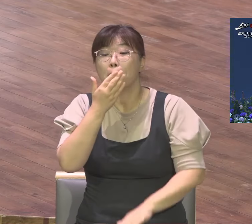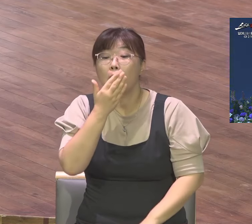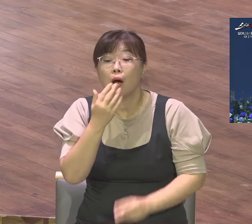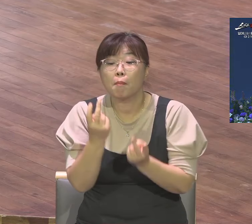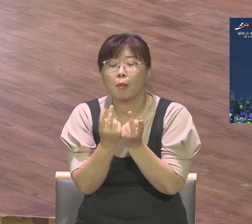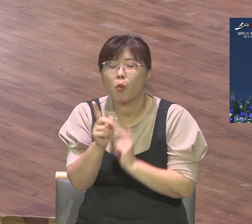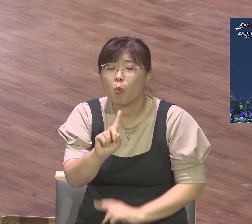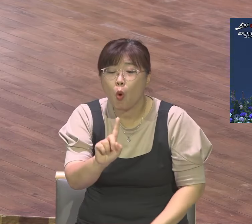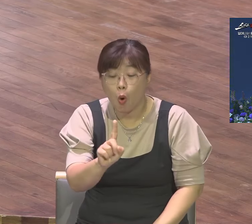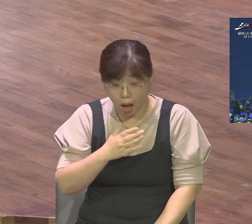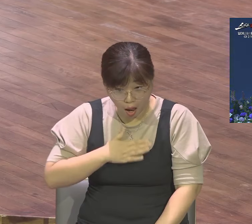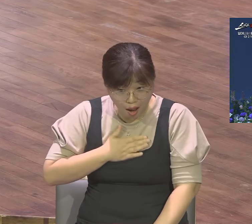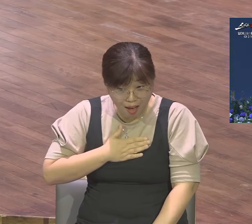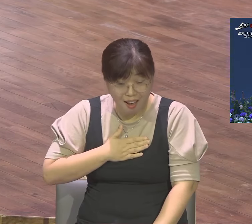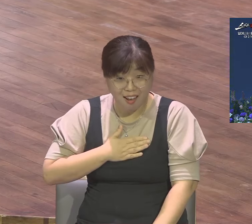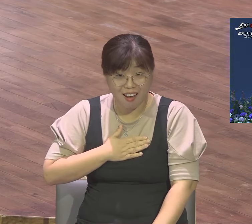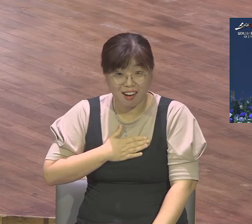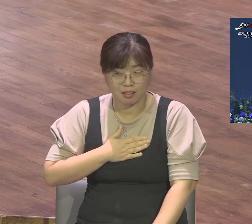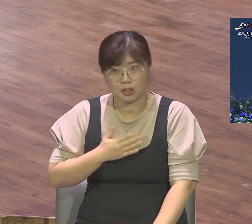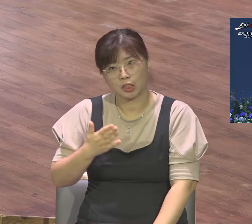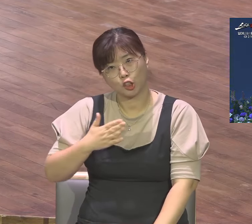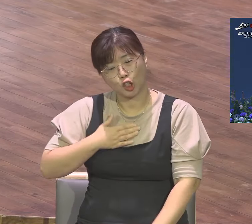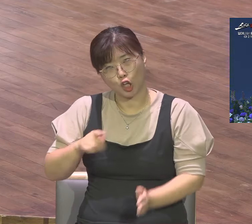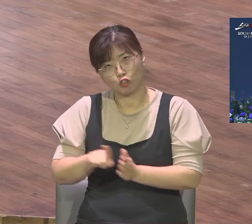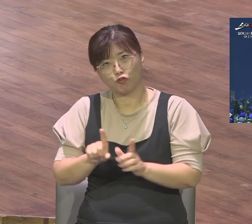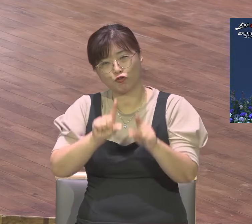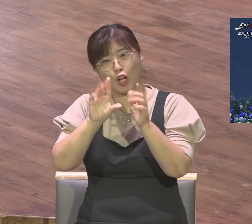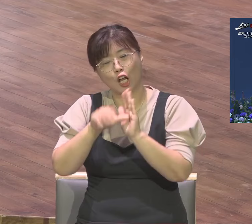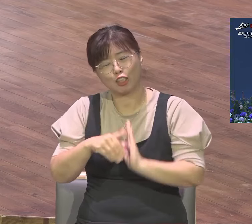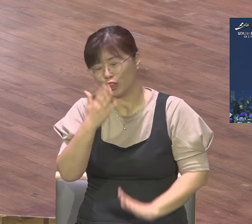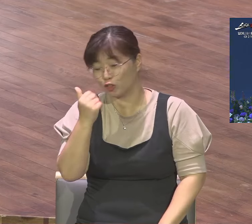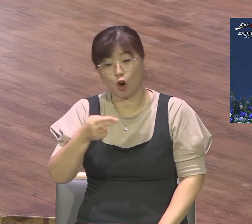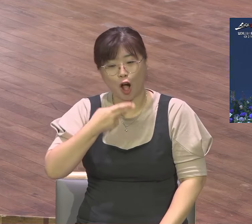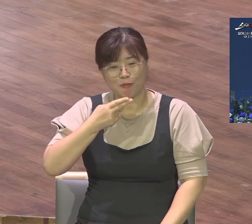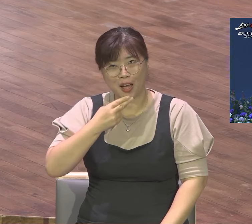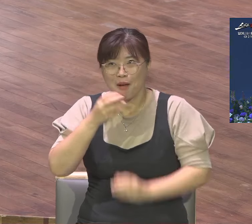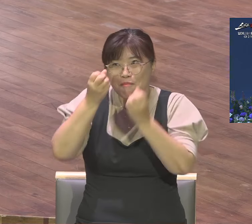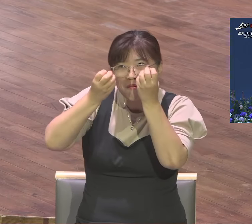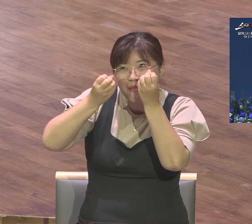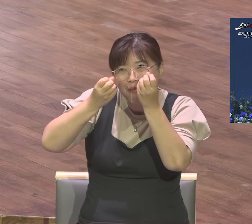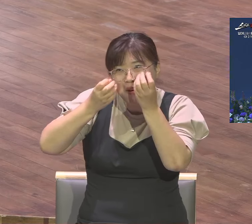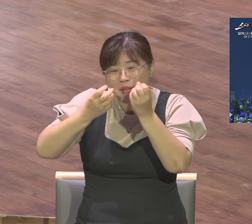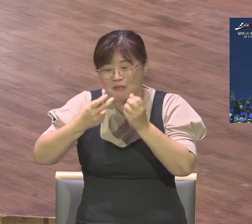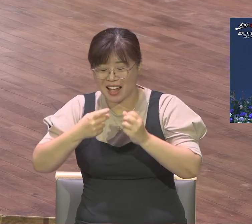행복하게 생명력 있는 신앙생활을 어떻게 하면 할 수 있을까?